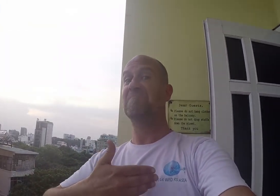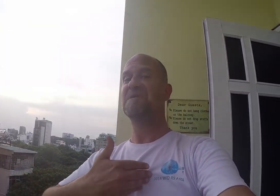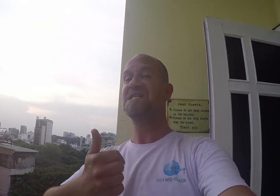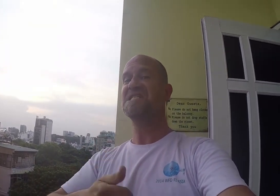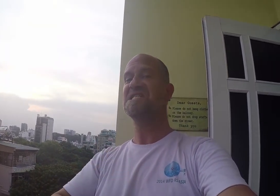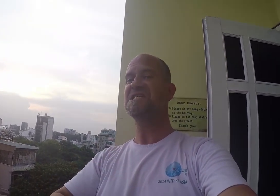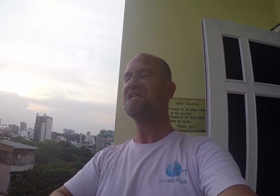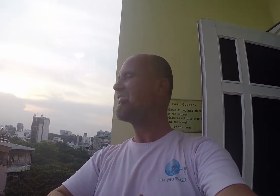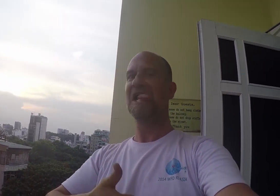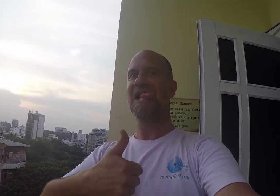I'm happy!